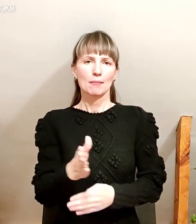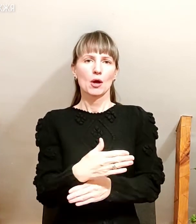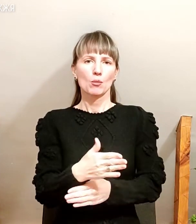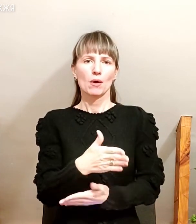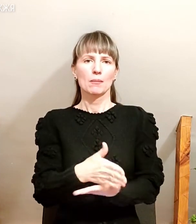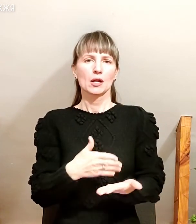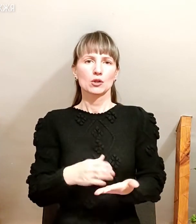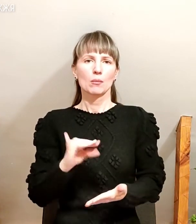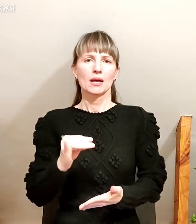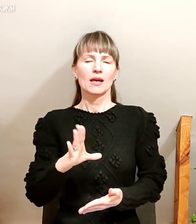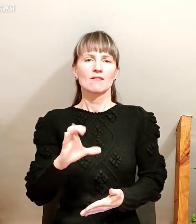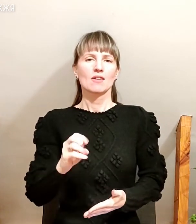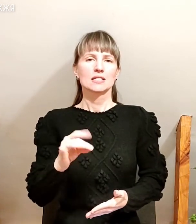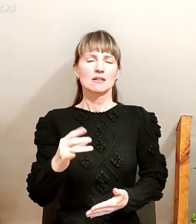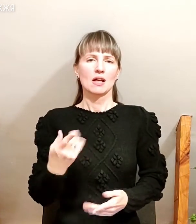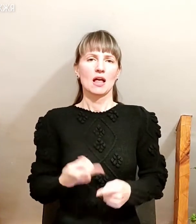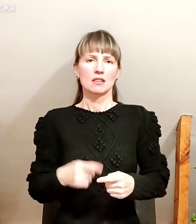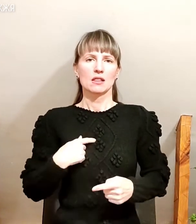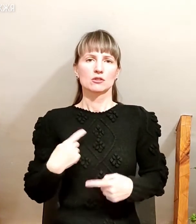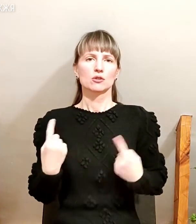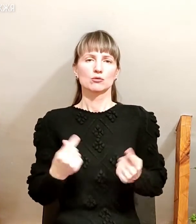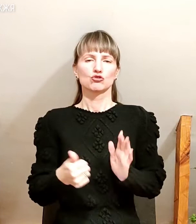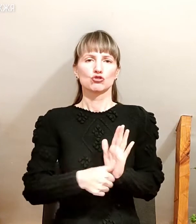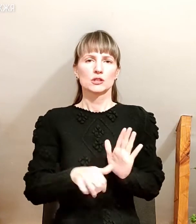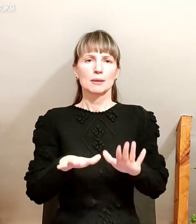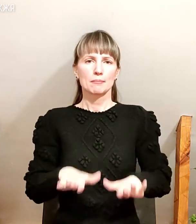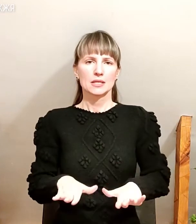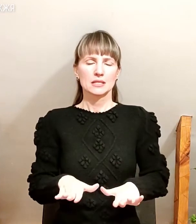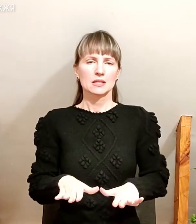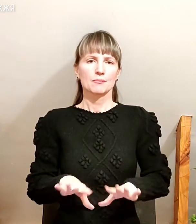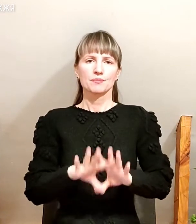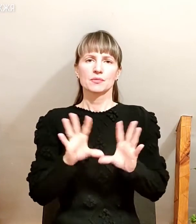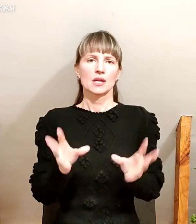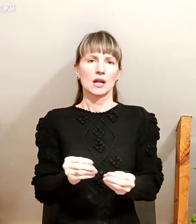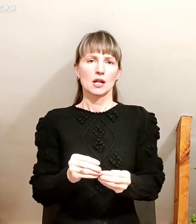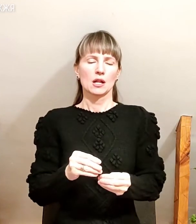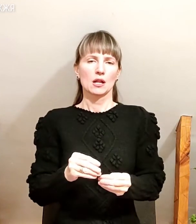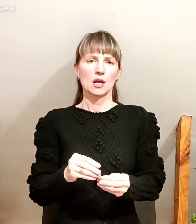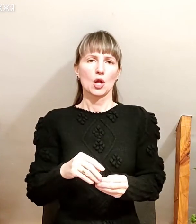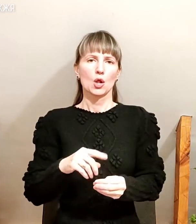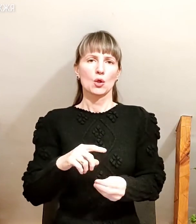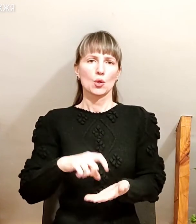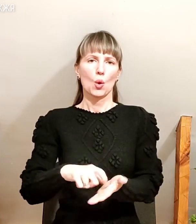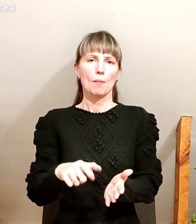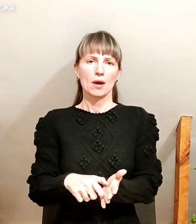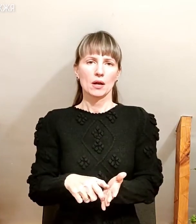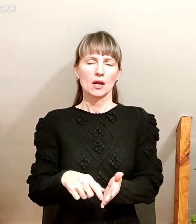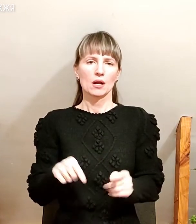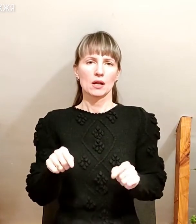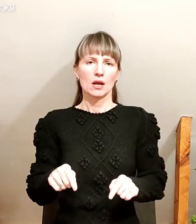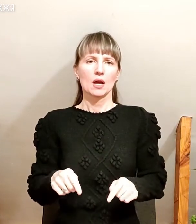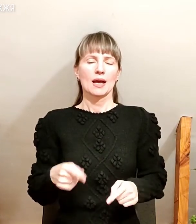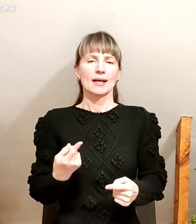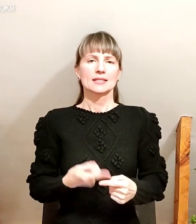Це наш звичайний, стандартний, шестимісний загальний номер. Ось, тобто це місце саме